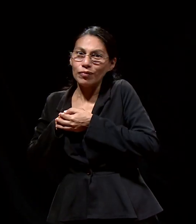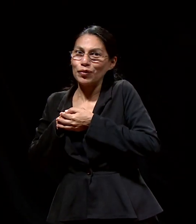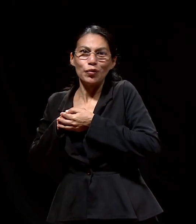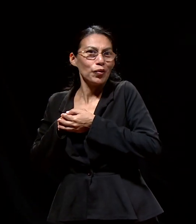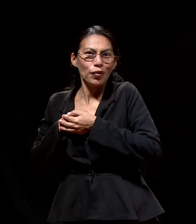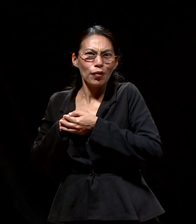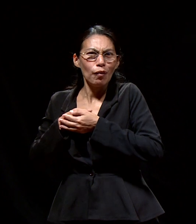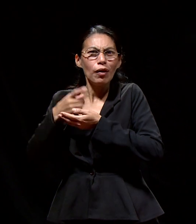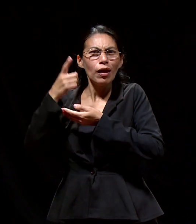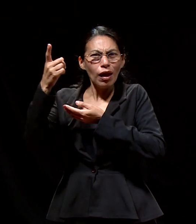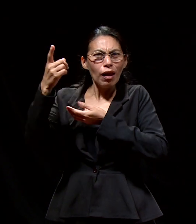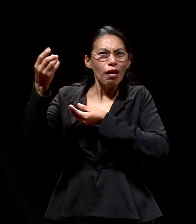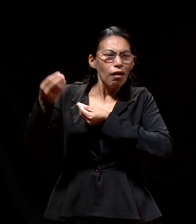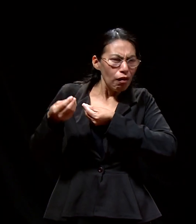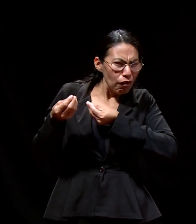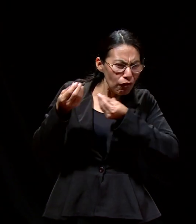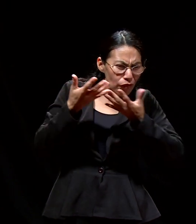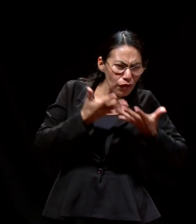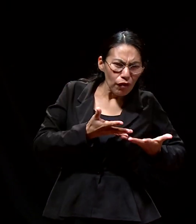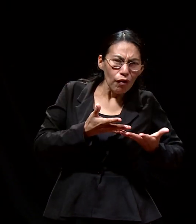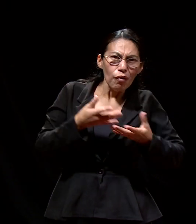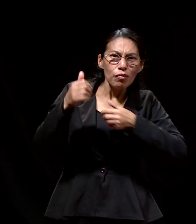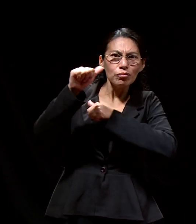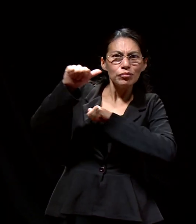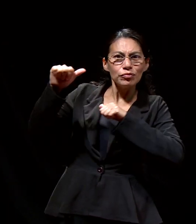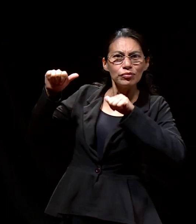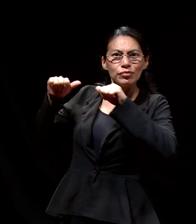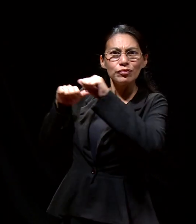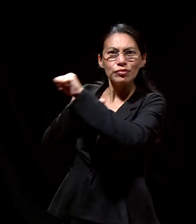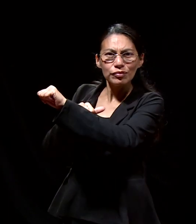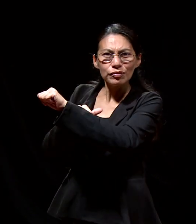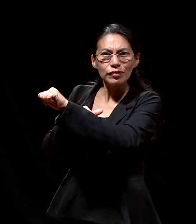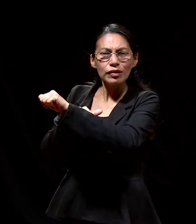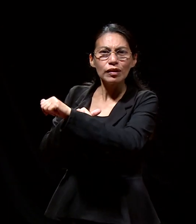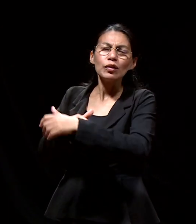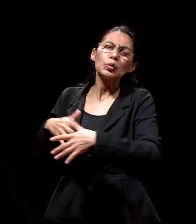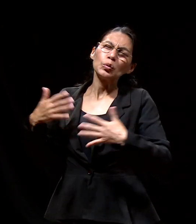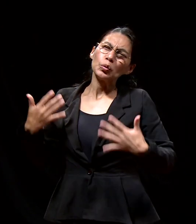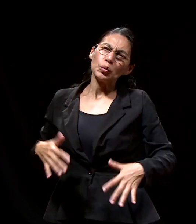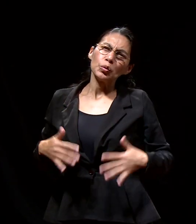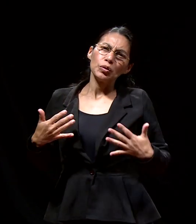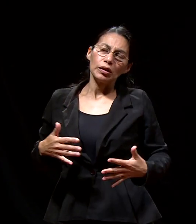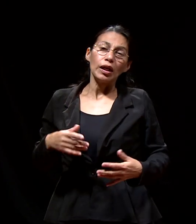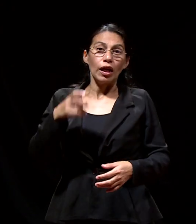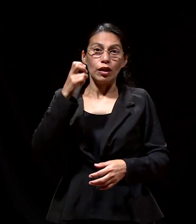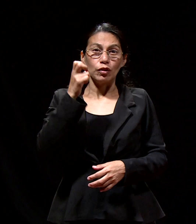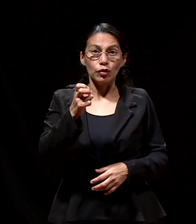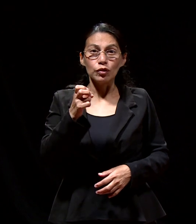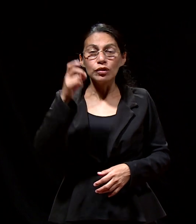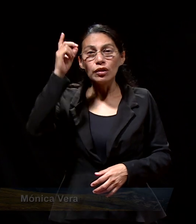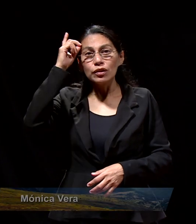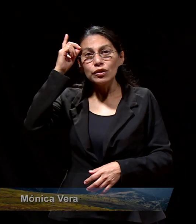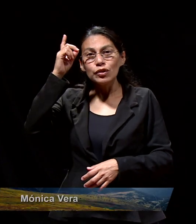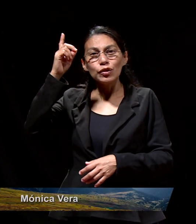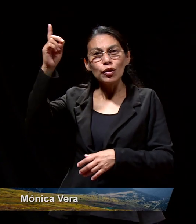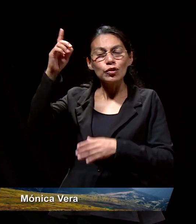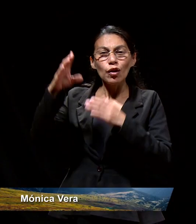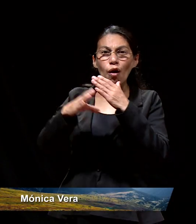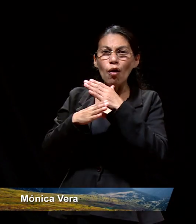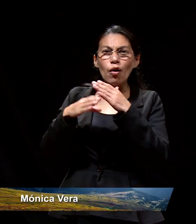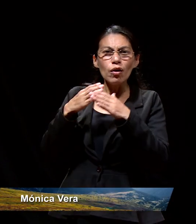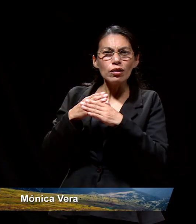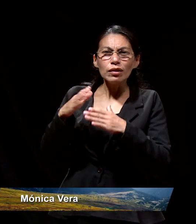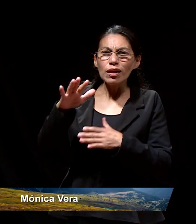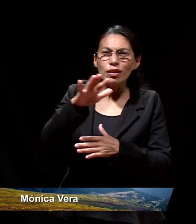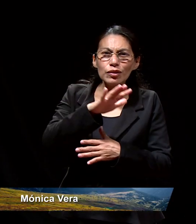por nosotros todos como no nos dará junto con el todas las